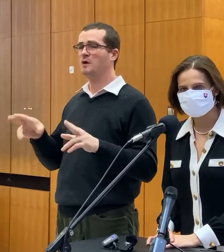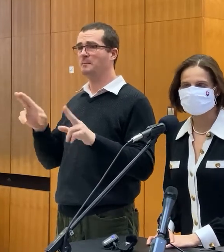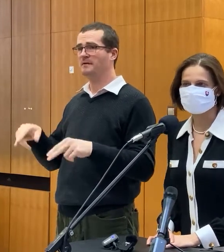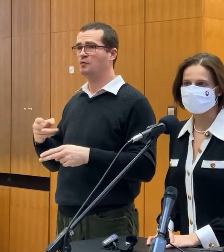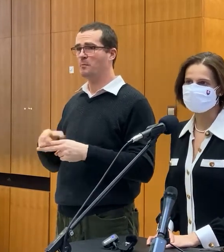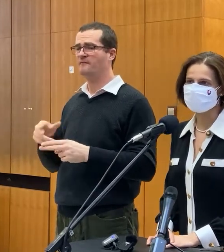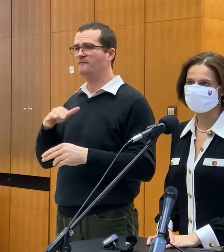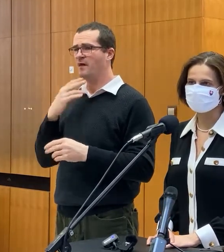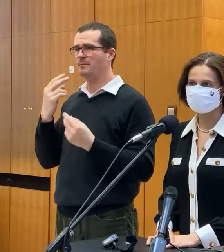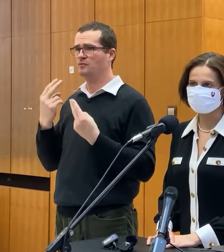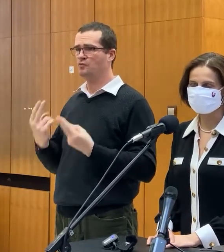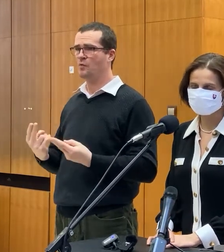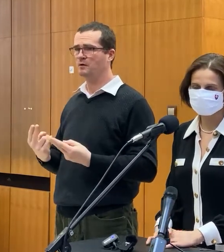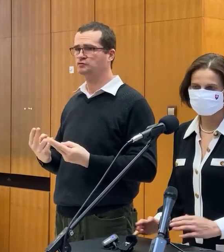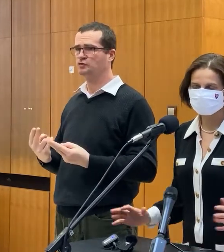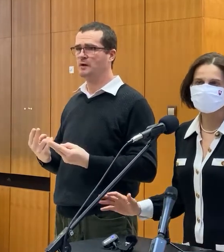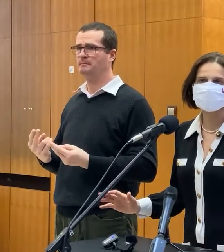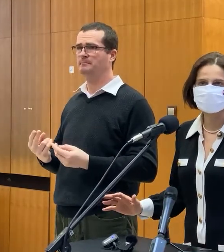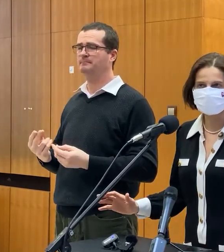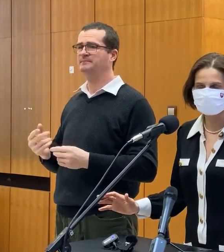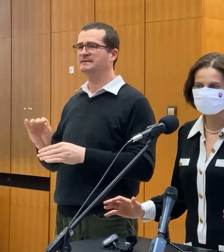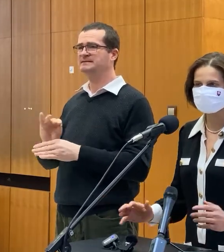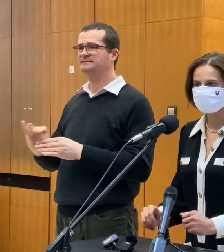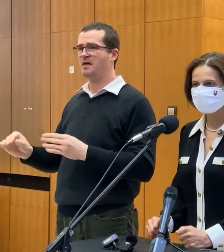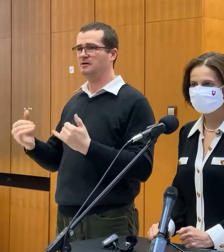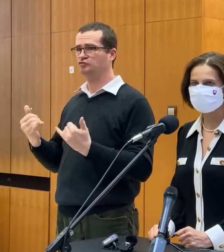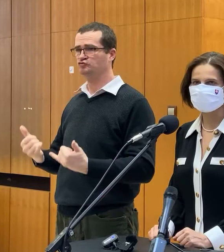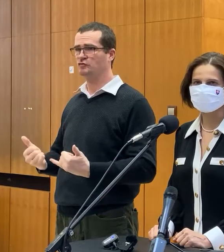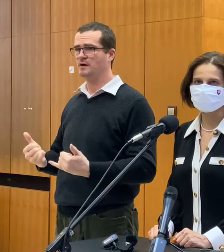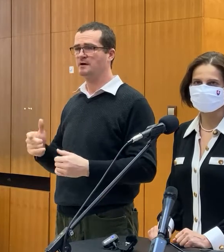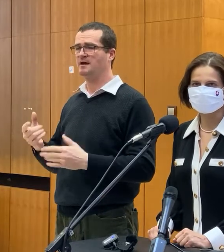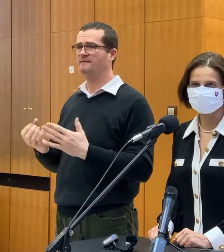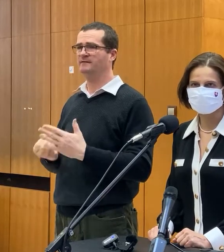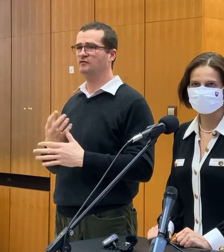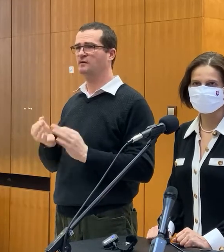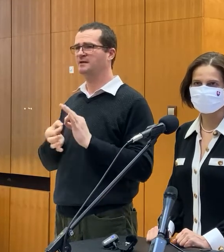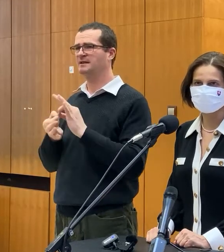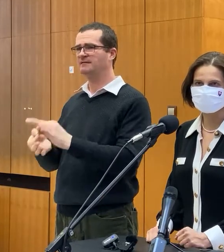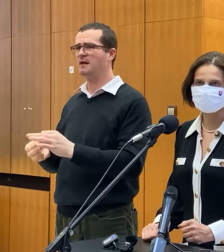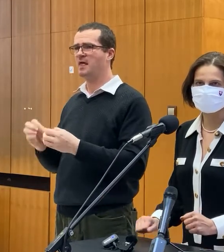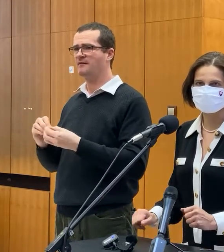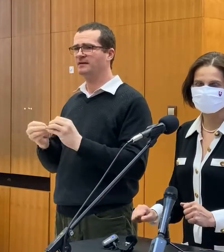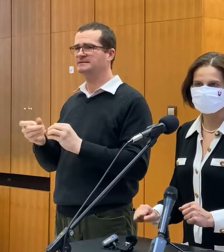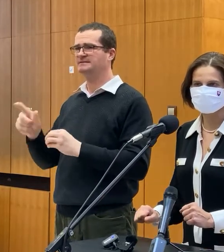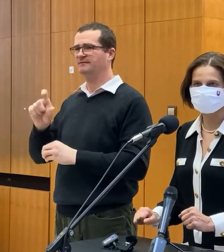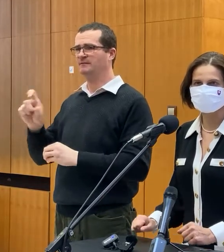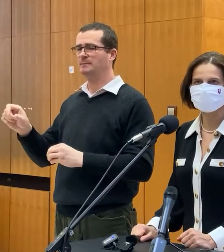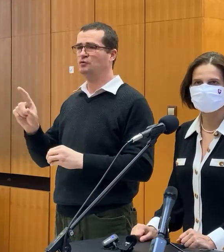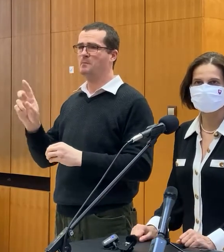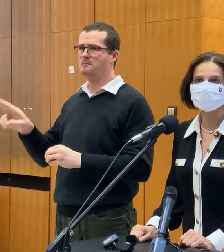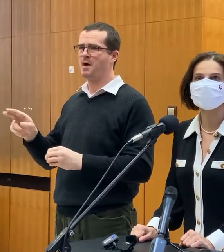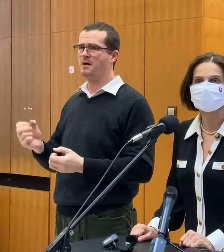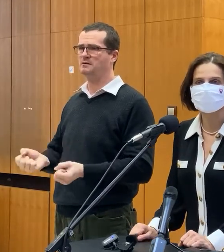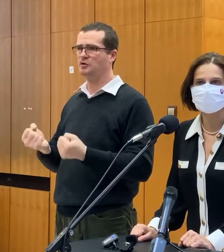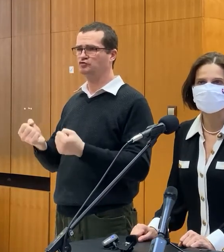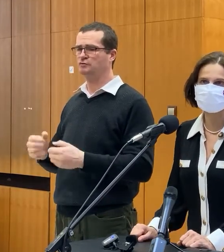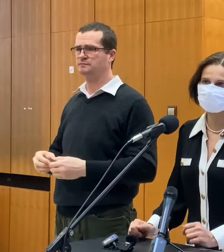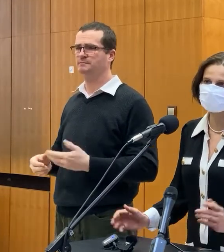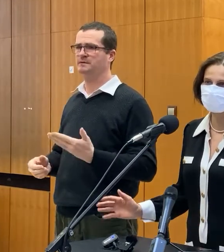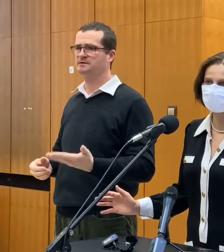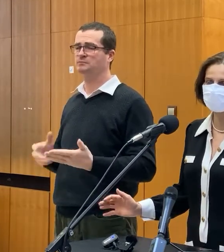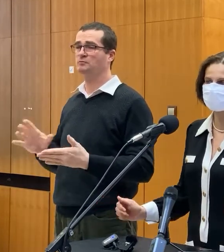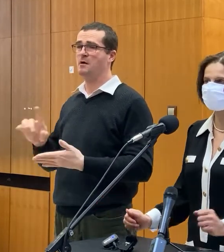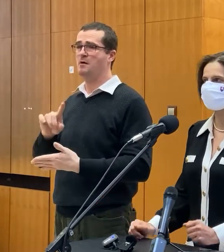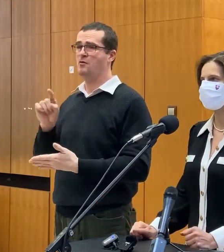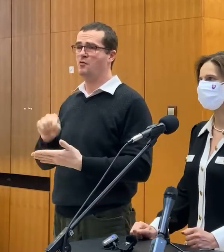veľmi dôležitá. Osobitne dnes vytvorí trvalé nástroje pre podniky, keď sa do ťažkosti dostanú. Nech sa páči. Ak